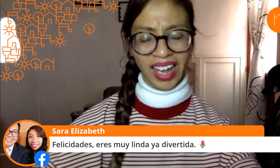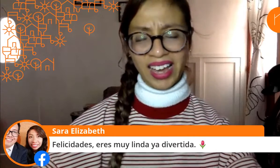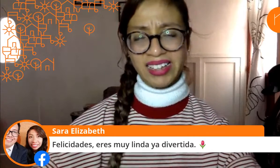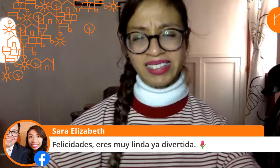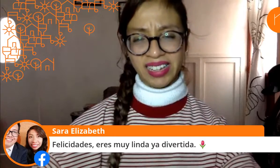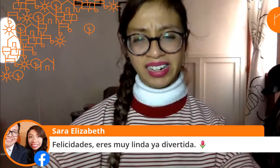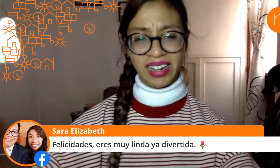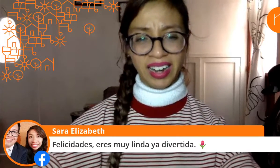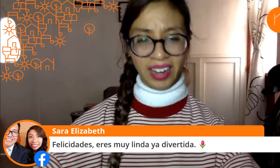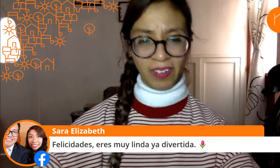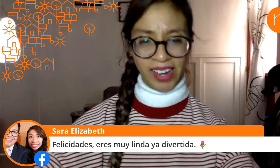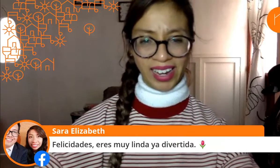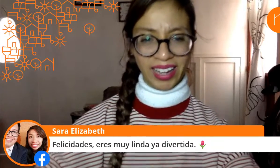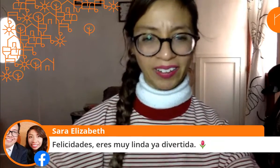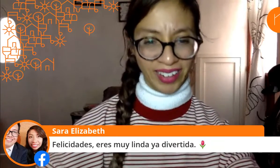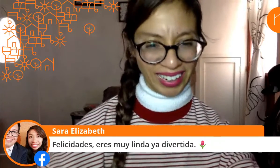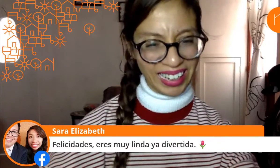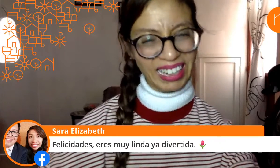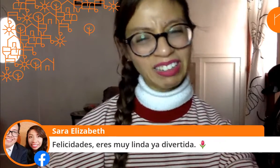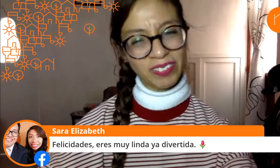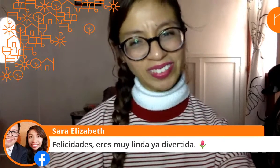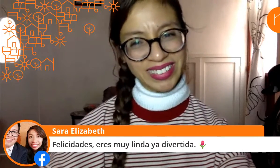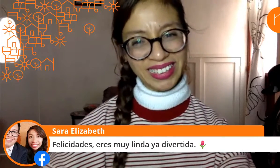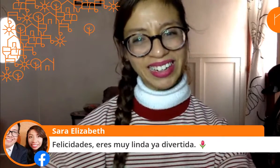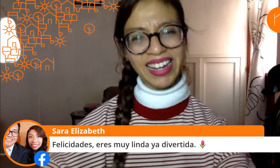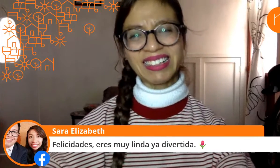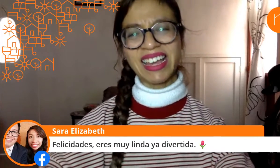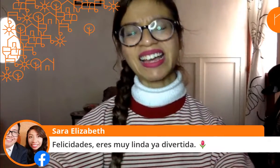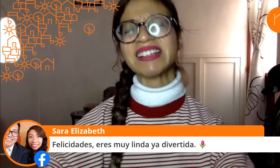que están igual aquí conectadas. Muchas gracias